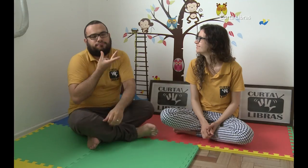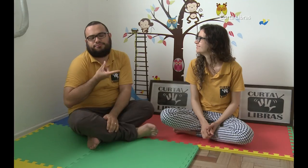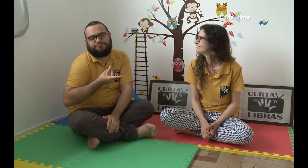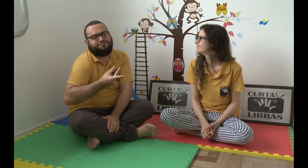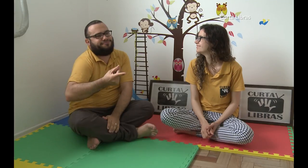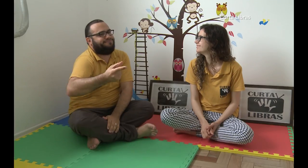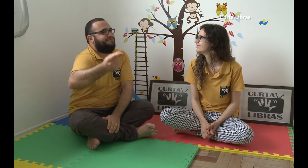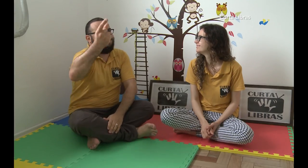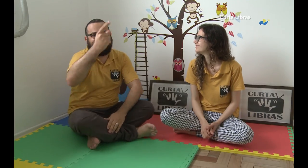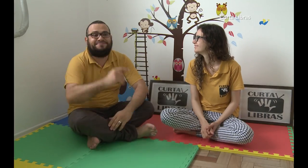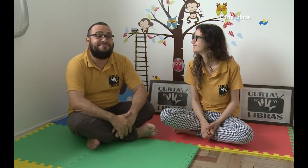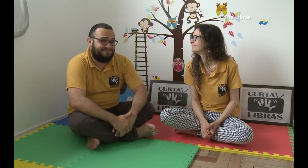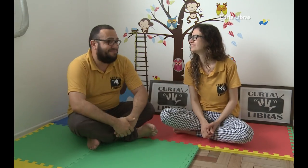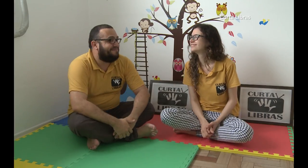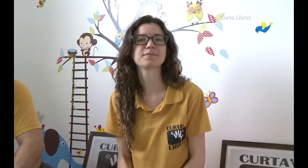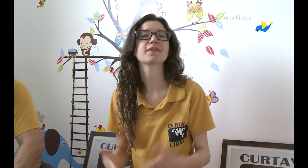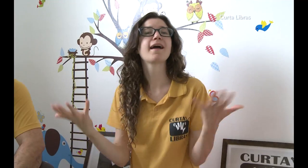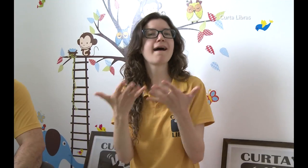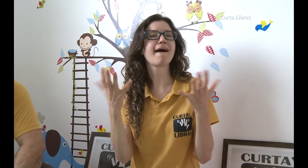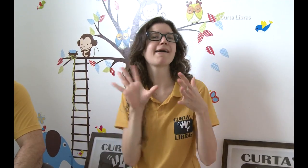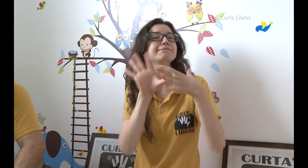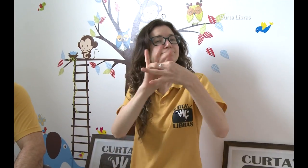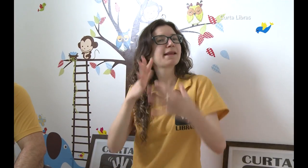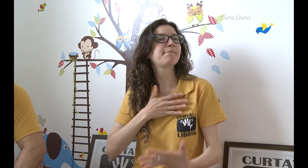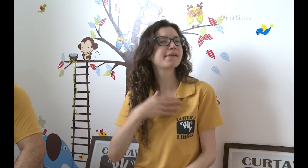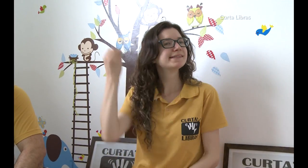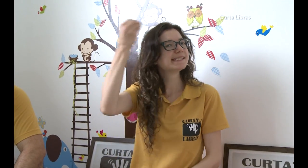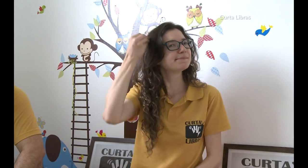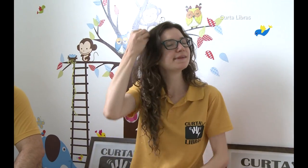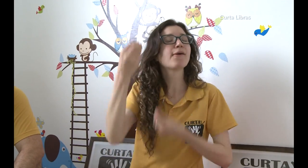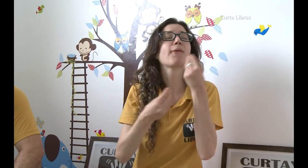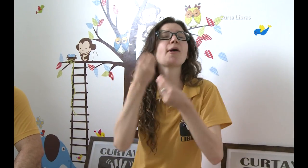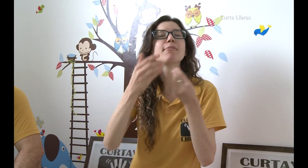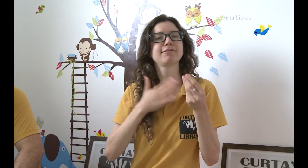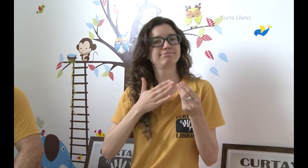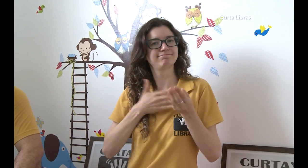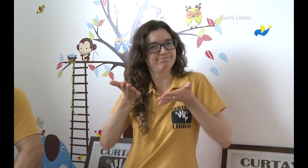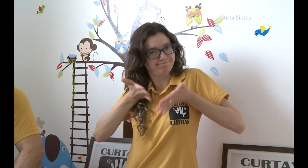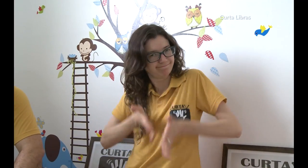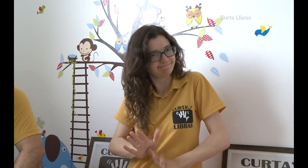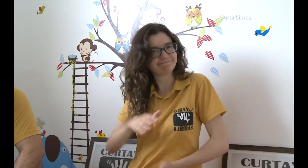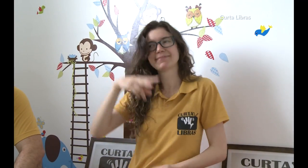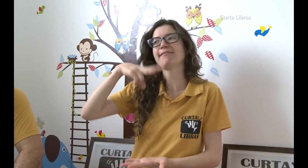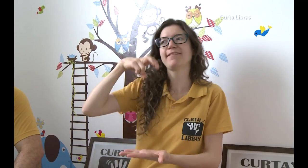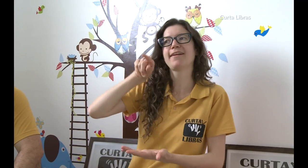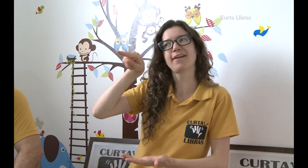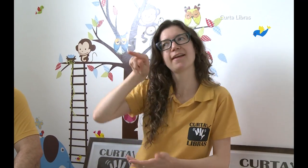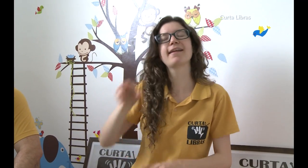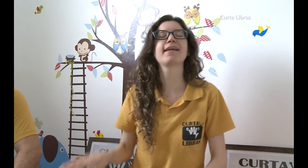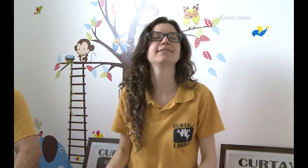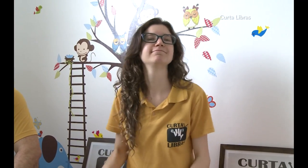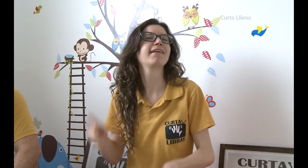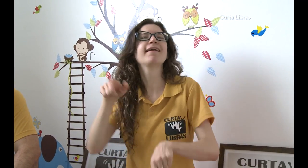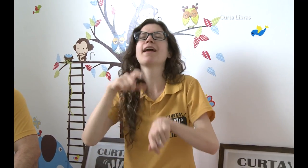muita emoção Agora eu vou explicar um pouco Sobre a minha experiência com o parto No nascimento da minha filha Fiorella